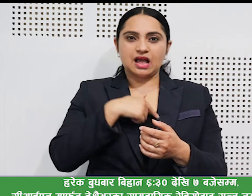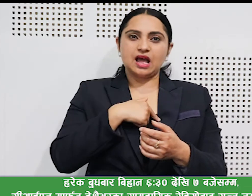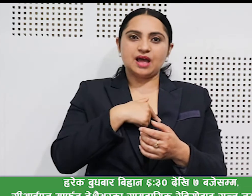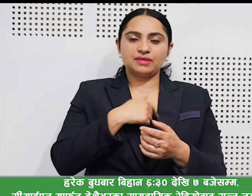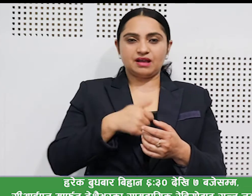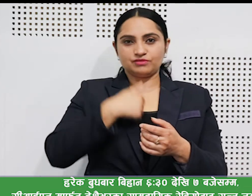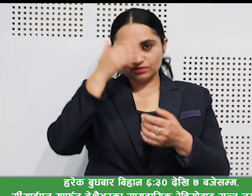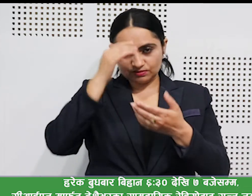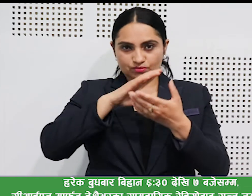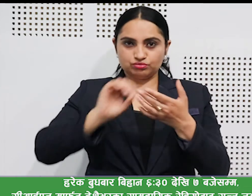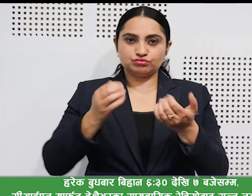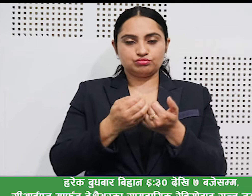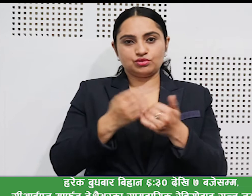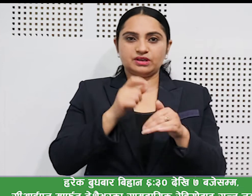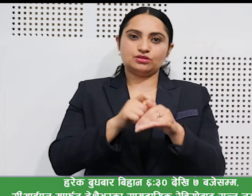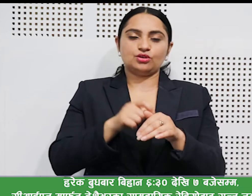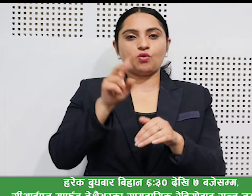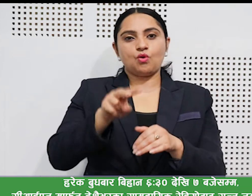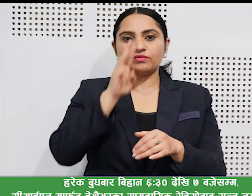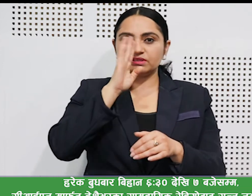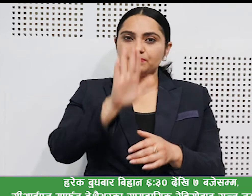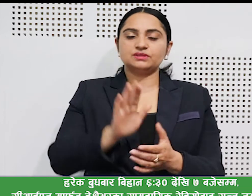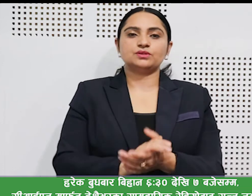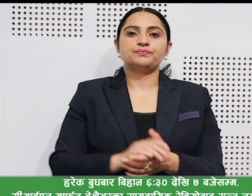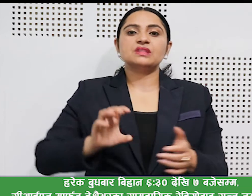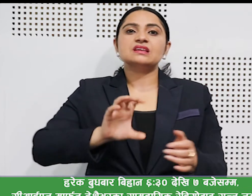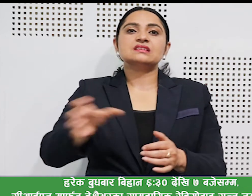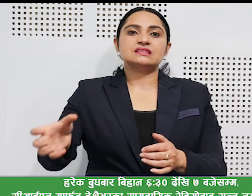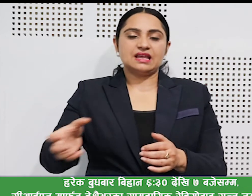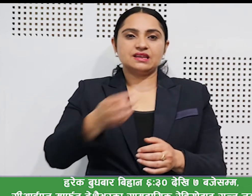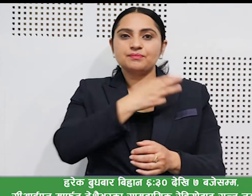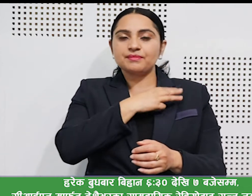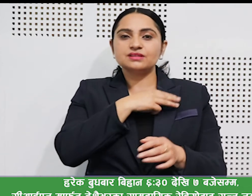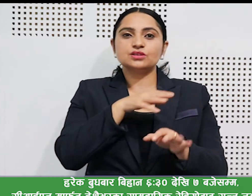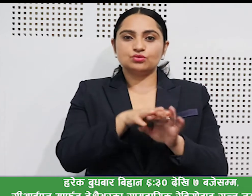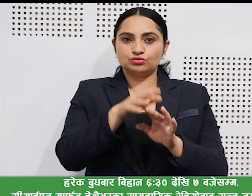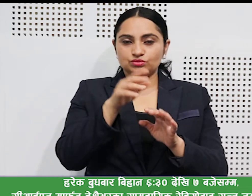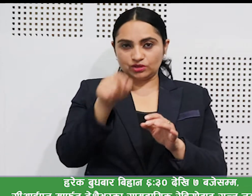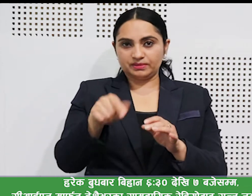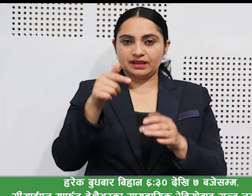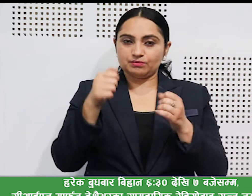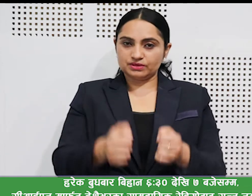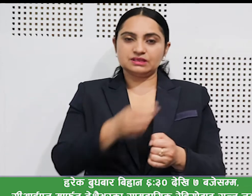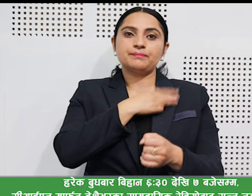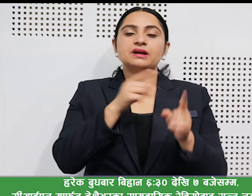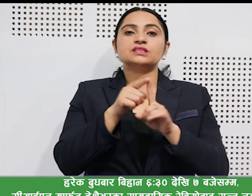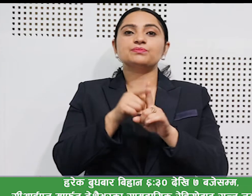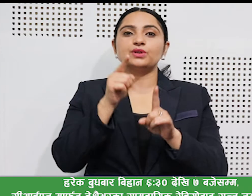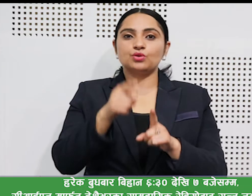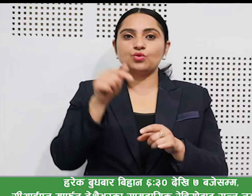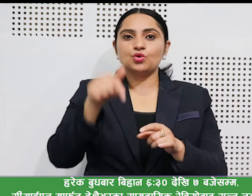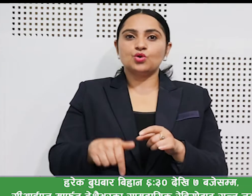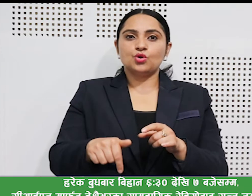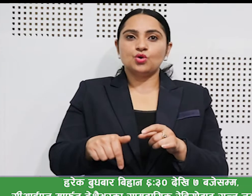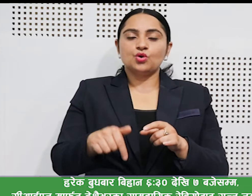आफू तयारी अवस्थामा पनि छौँ। अब यहाँ यो स्थानीयवासी लालबन्दीको पनि भएको हिसाबले अब यो विपद लालबन्दीका लागि